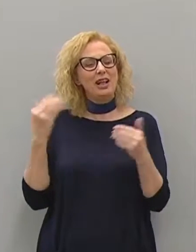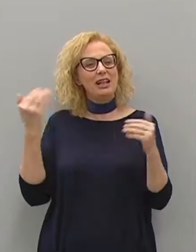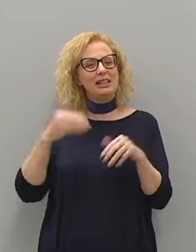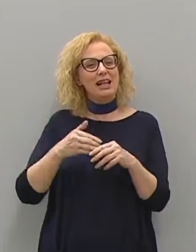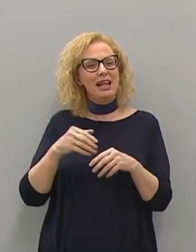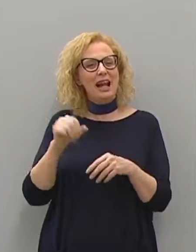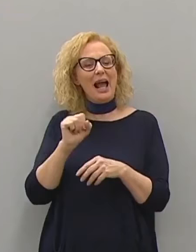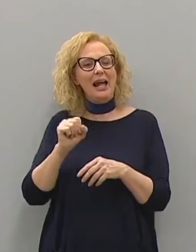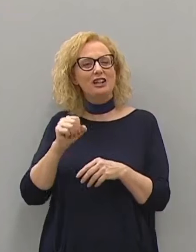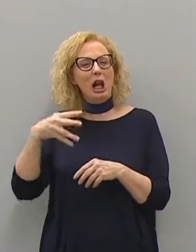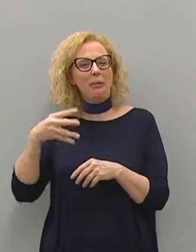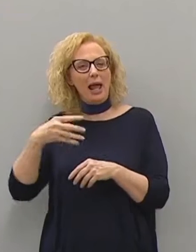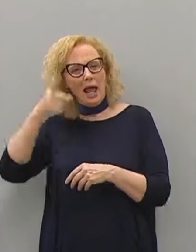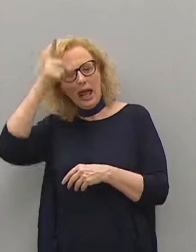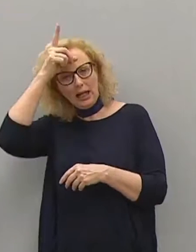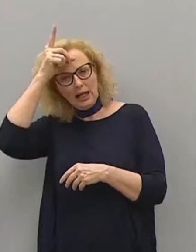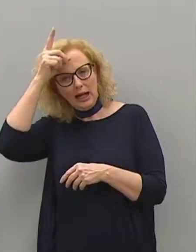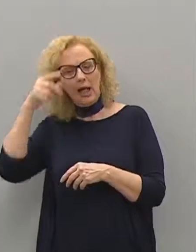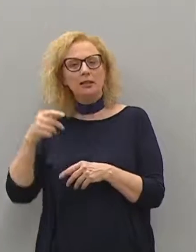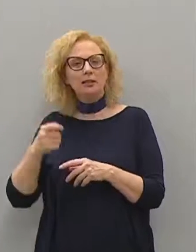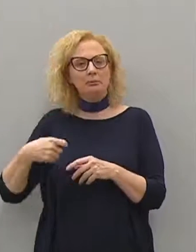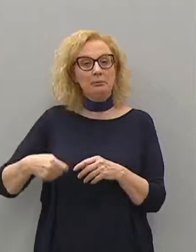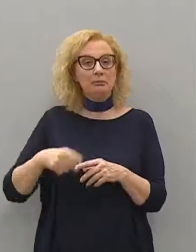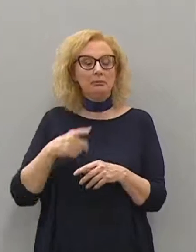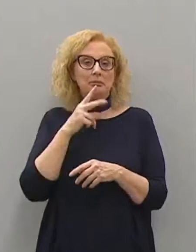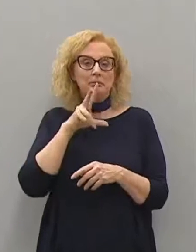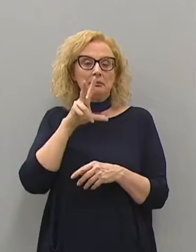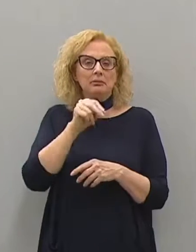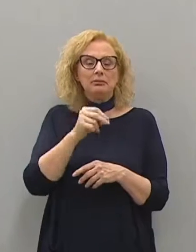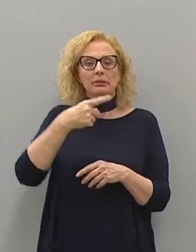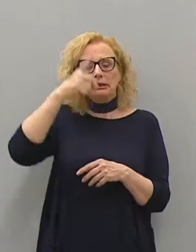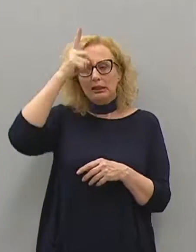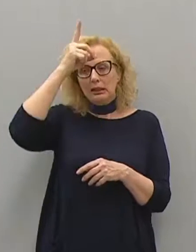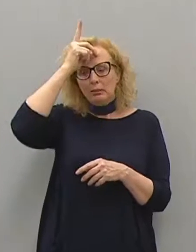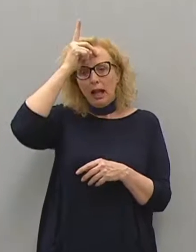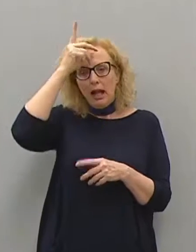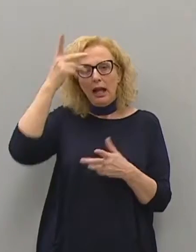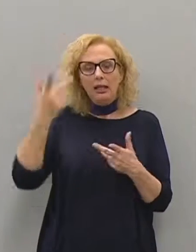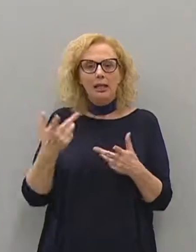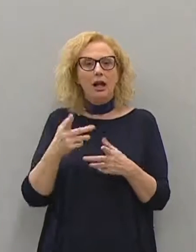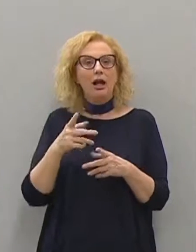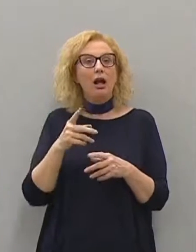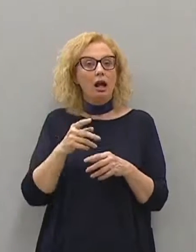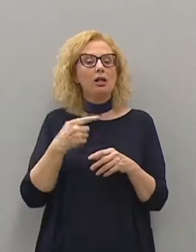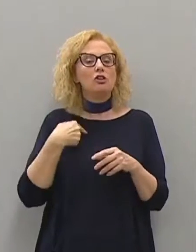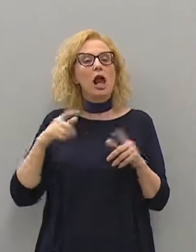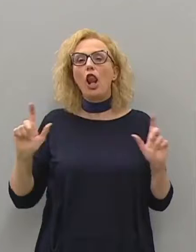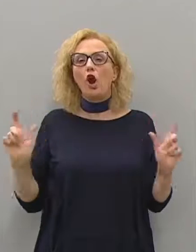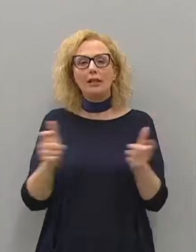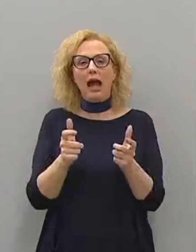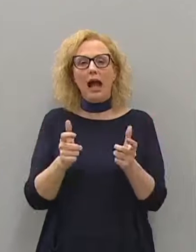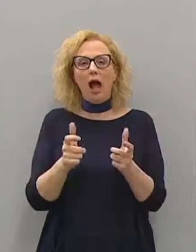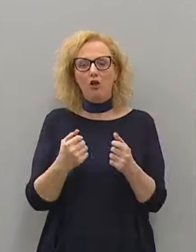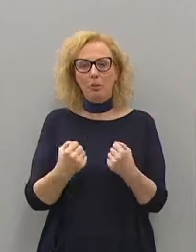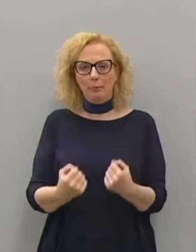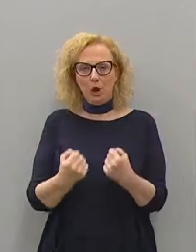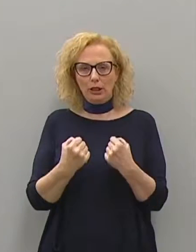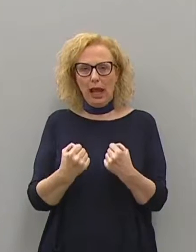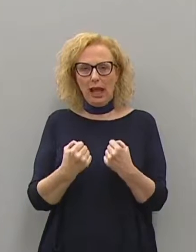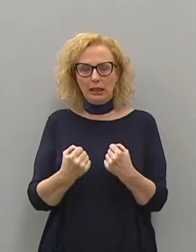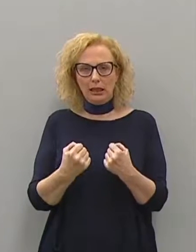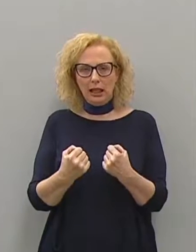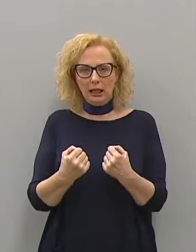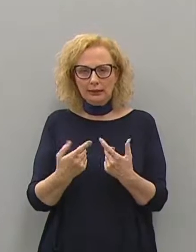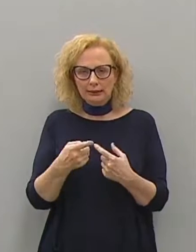comunicato anche in germania in accordo con le regioni sembra venga ci sarà la brava la importante abbiamo saputo è